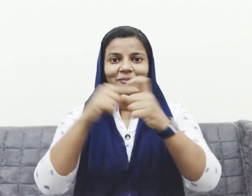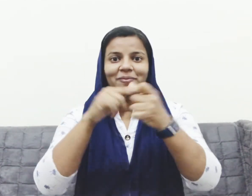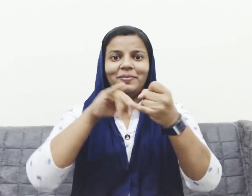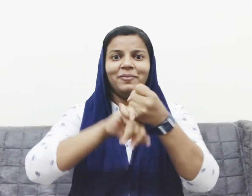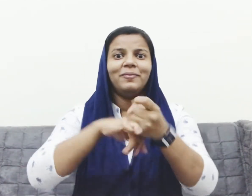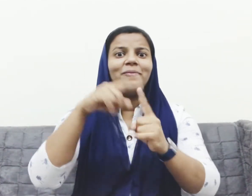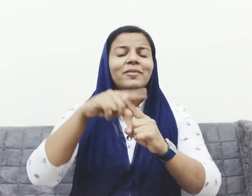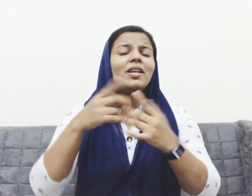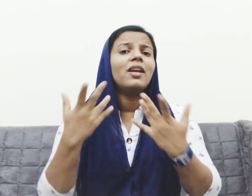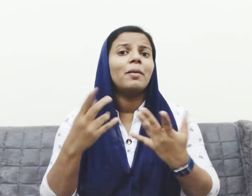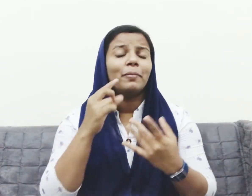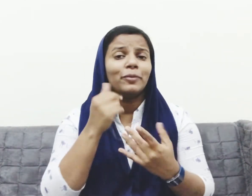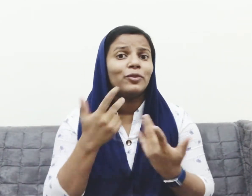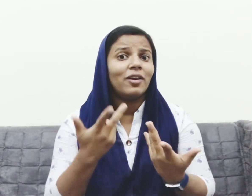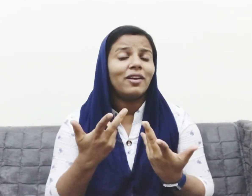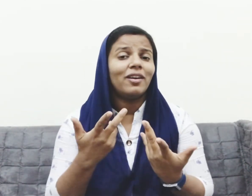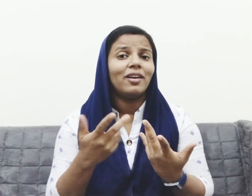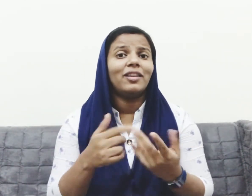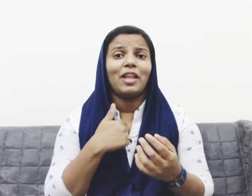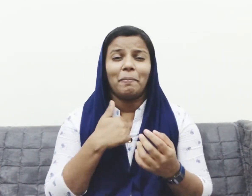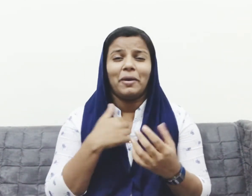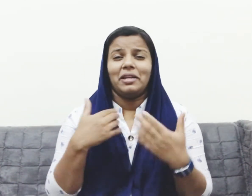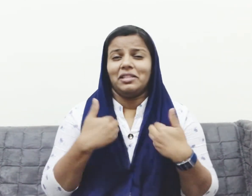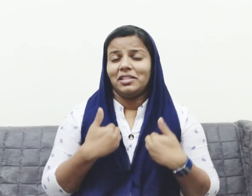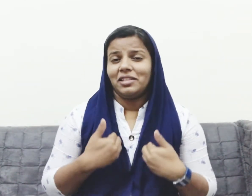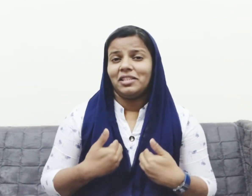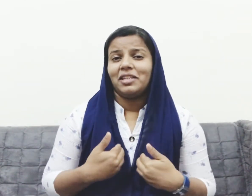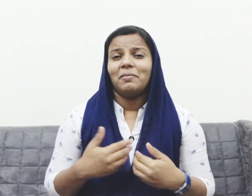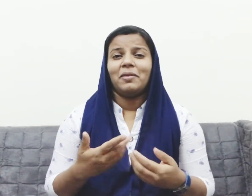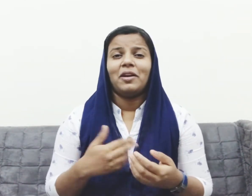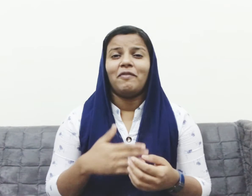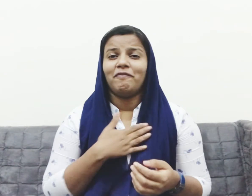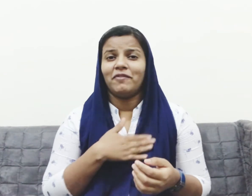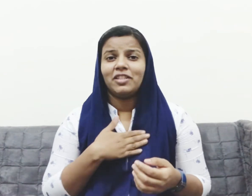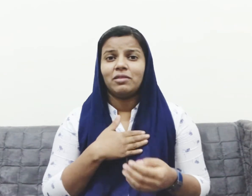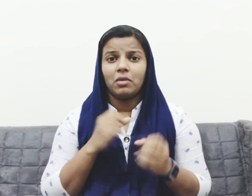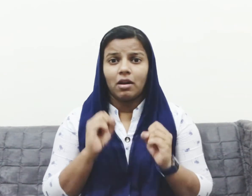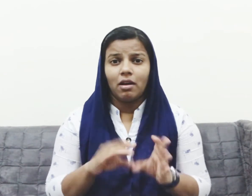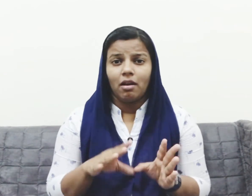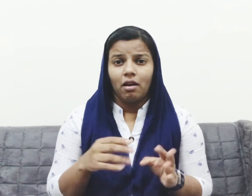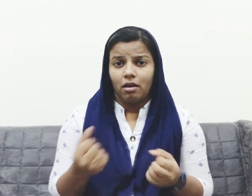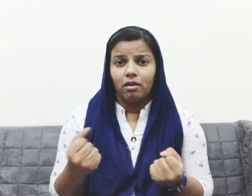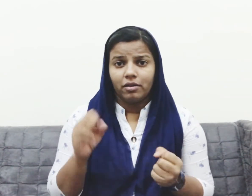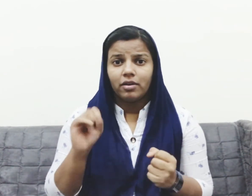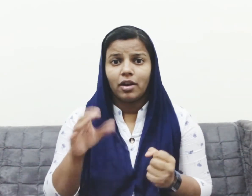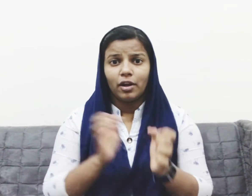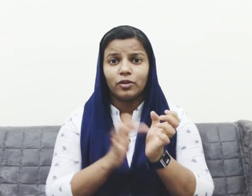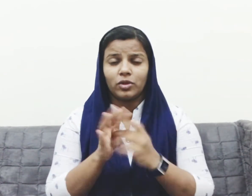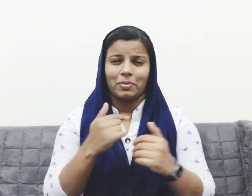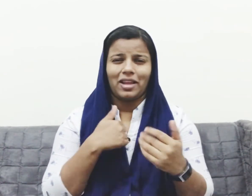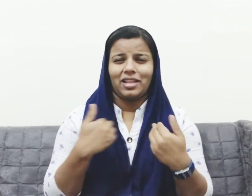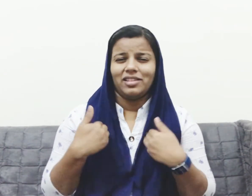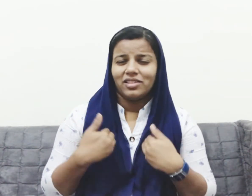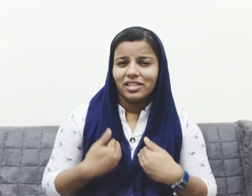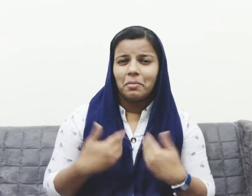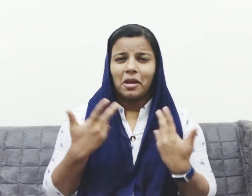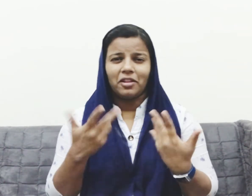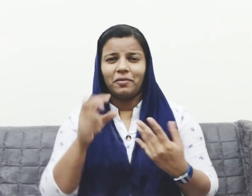നമ്മുടെ യേശു എങ്ങനെയുള്ള ആളാണ്? നമ്മുടെ യേശു നമ്മുടെ ബലഹീനതകളിൽ ആമൻ സഹതാപം കാണിപ്പാൻ കഴിയാത്തവനല്ലേ? നമുക്ക് എന്തെങ്കിലും ഒരു ബലഹീനതയുണ്ടെങ്കിൽ